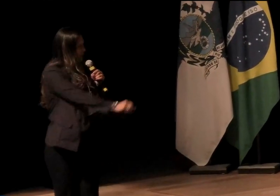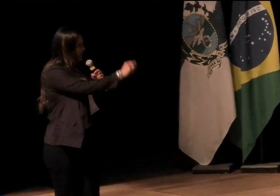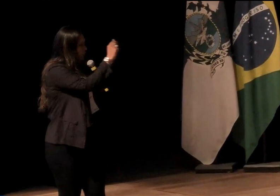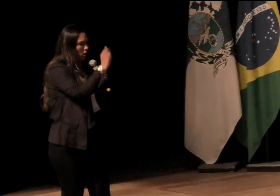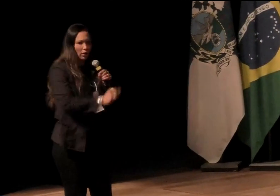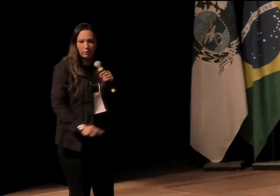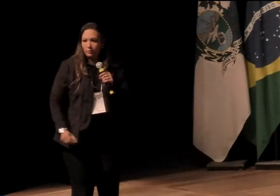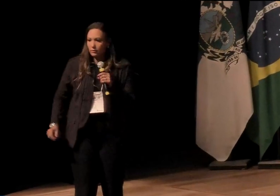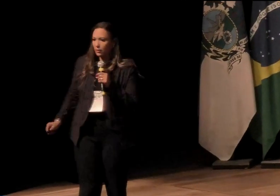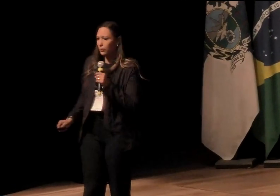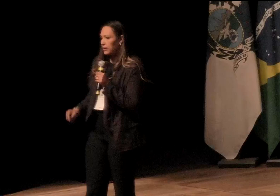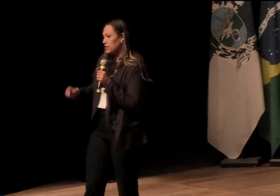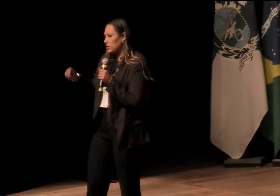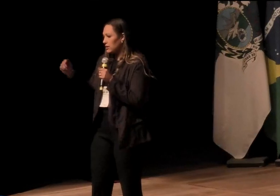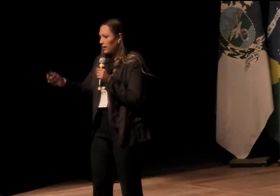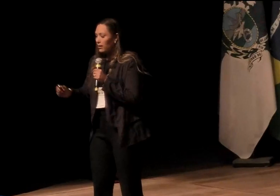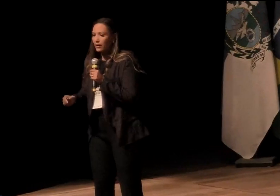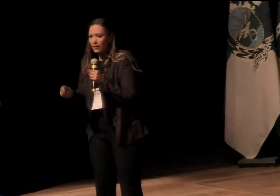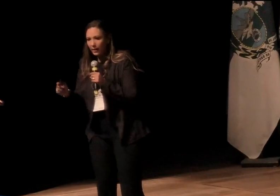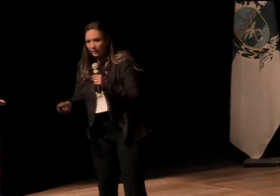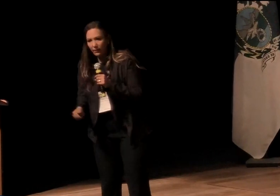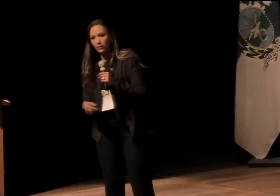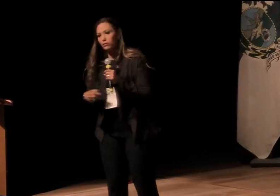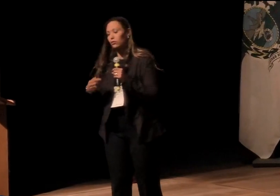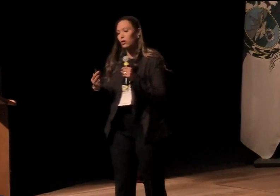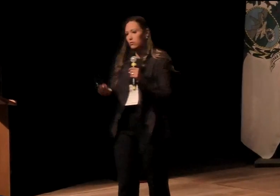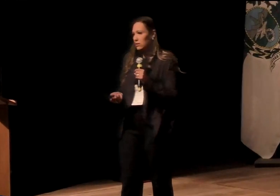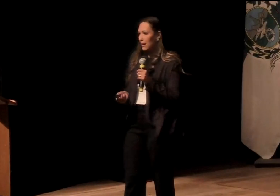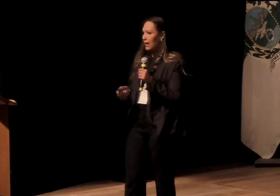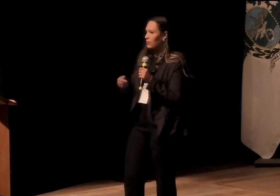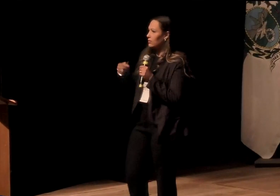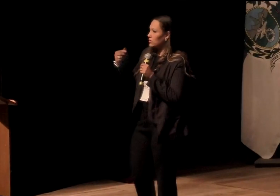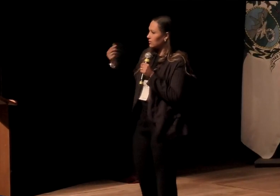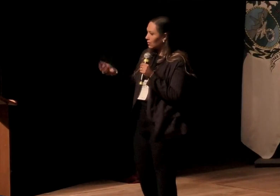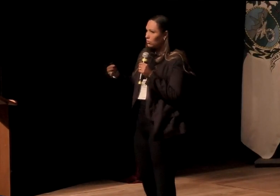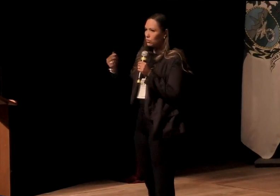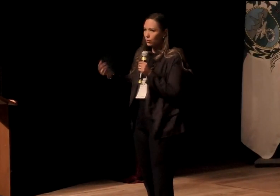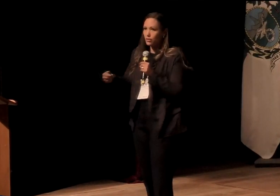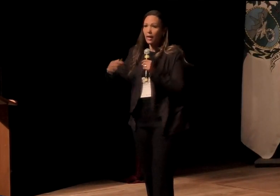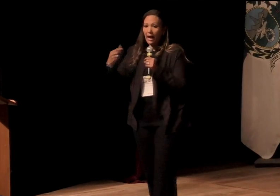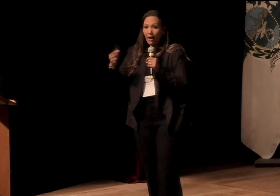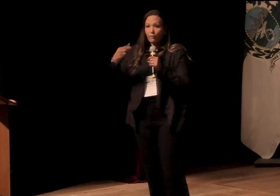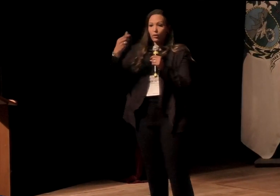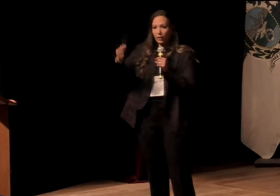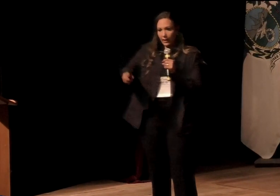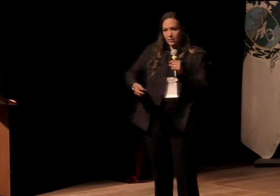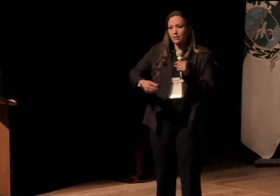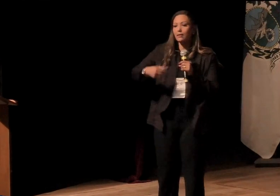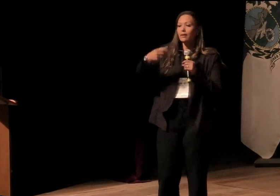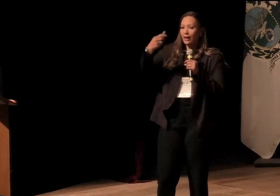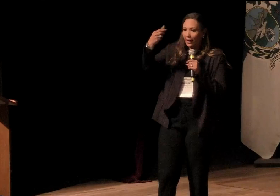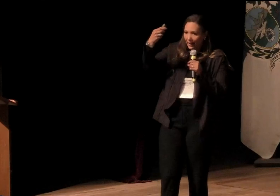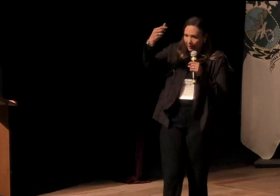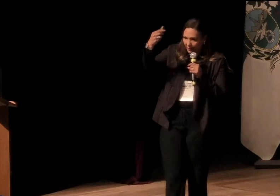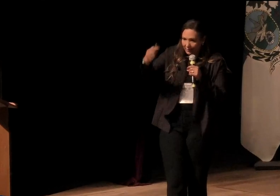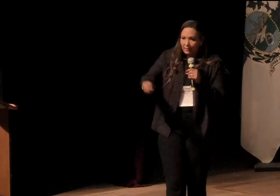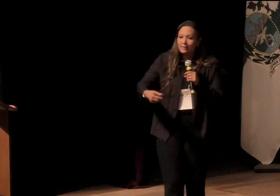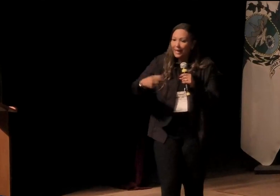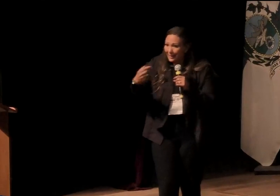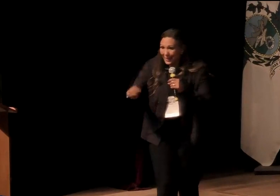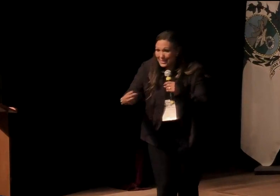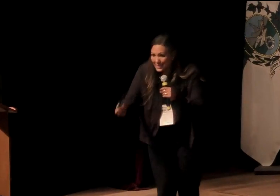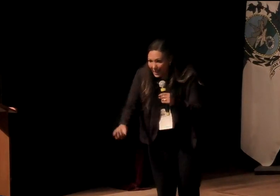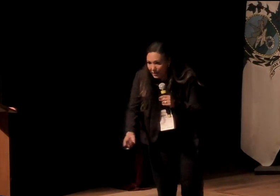é pelo território porque a gente tem E aí falando no nosso estado e de tantos outros a violência ela